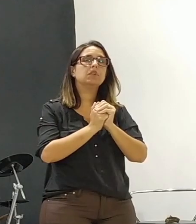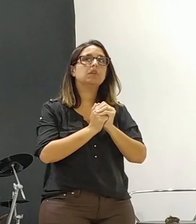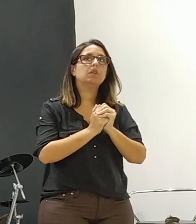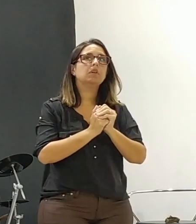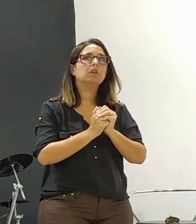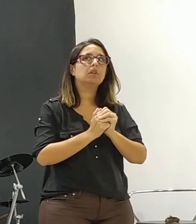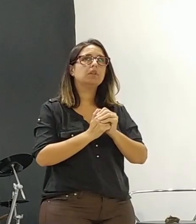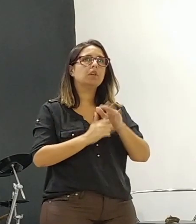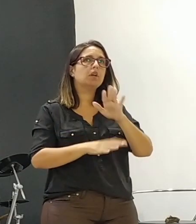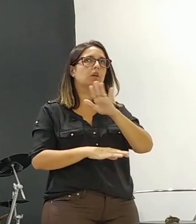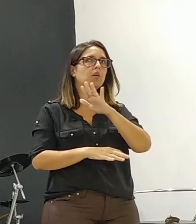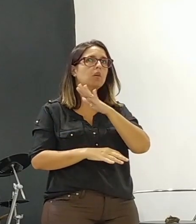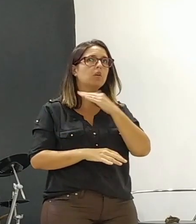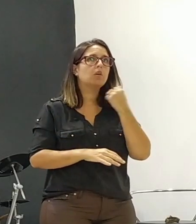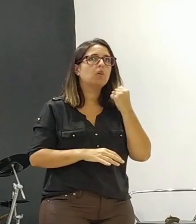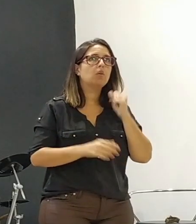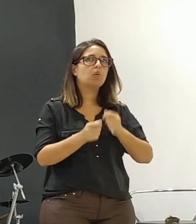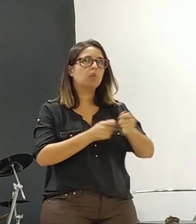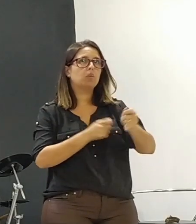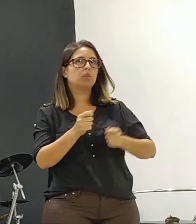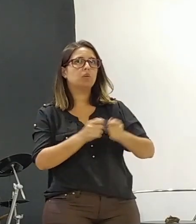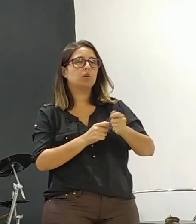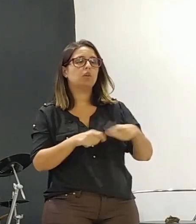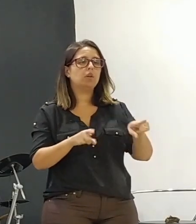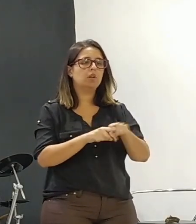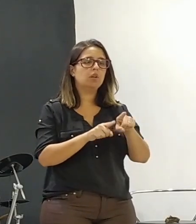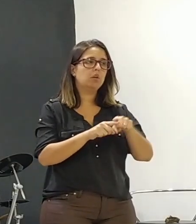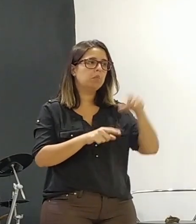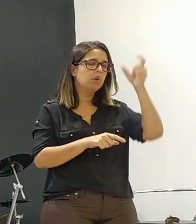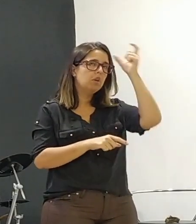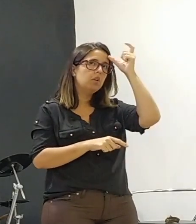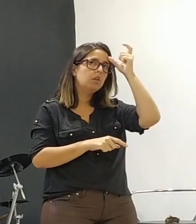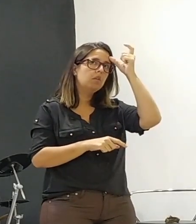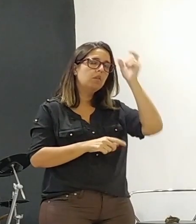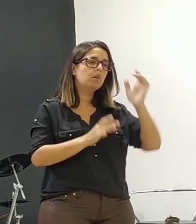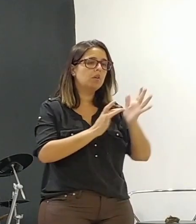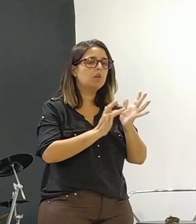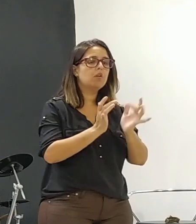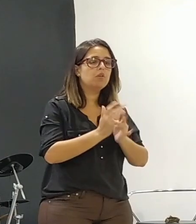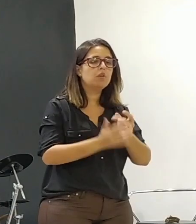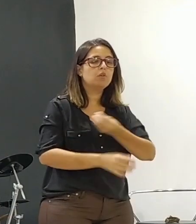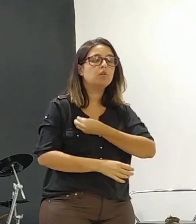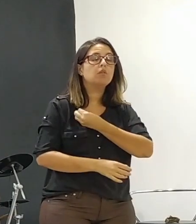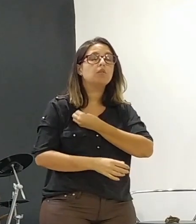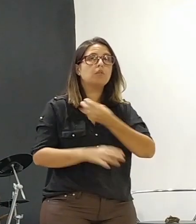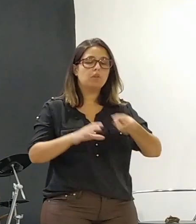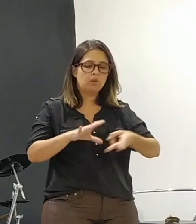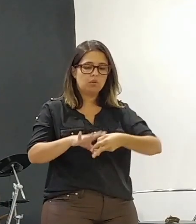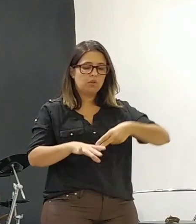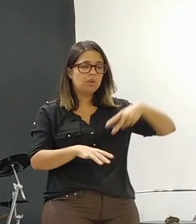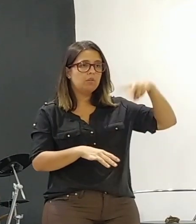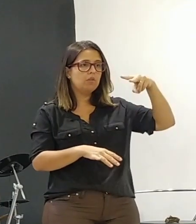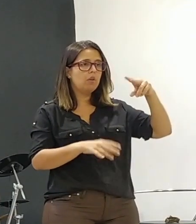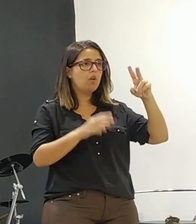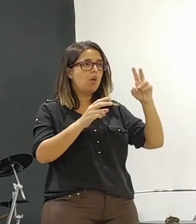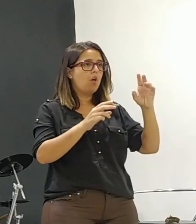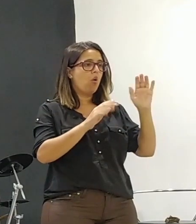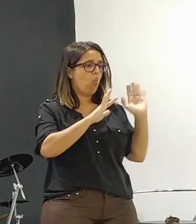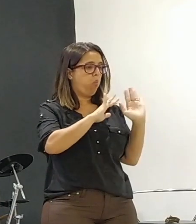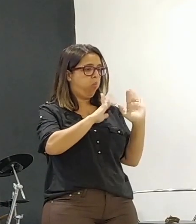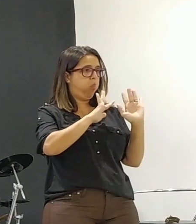do inferno. Jesus vive. Quando ele ressuscitou, ele foi visto por mais de 500